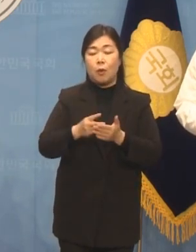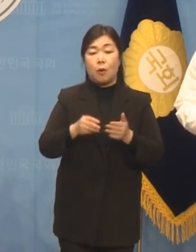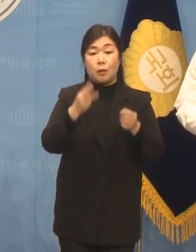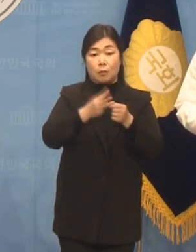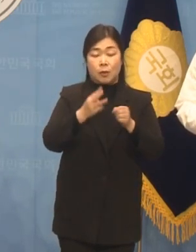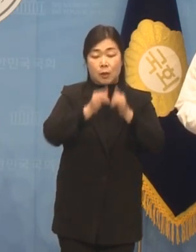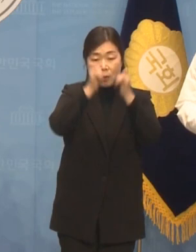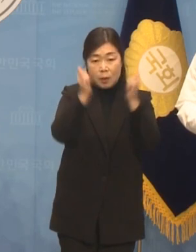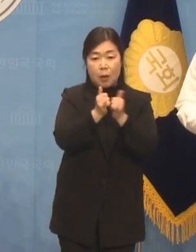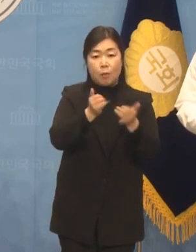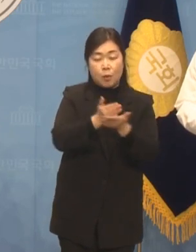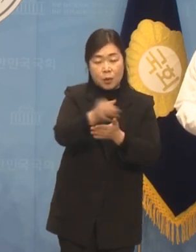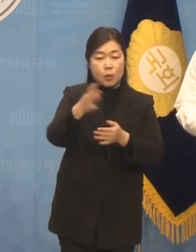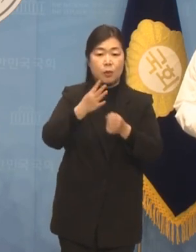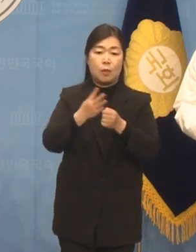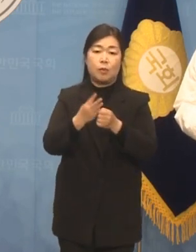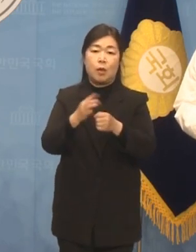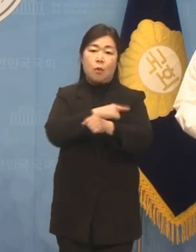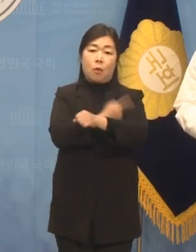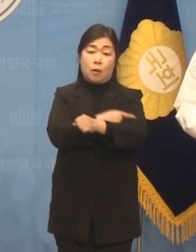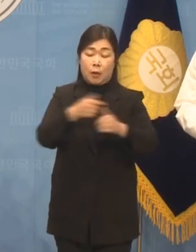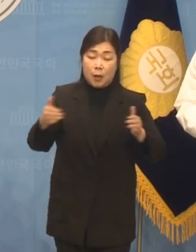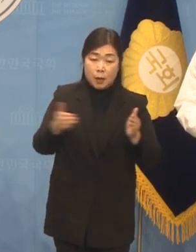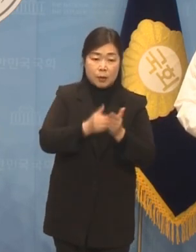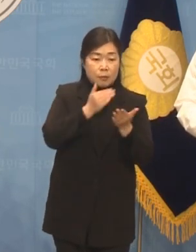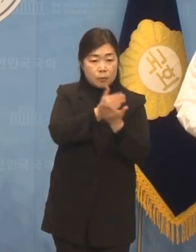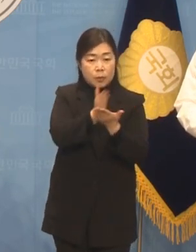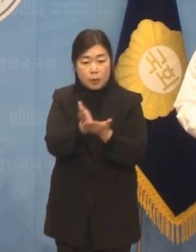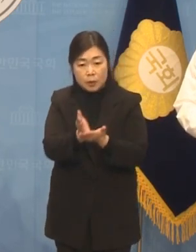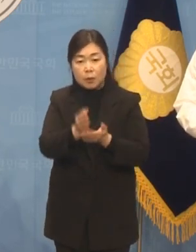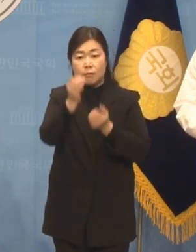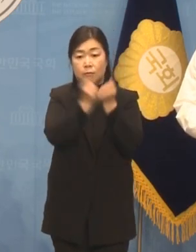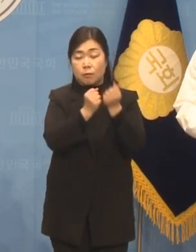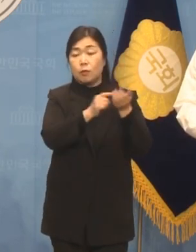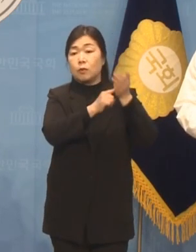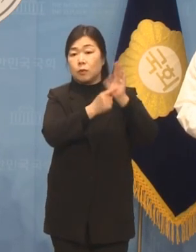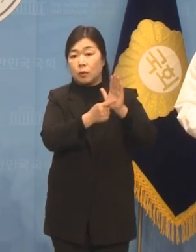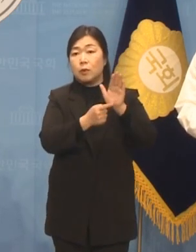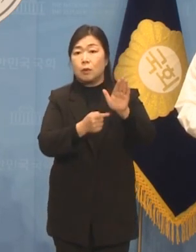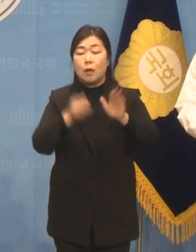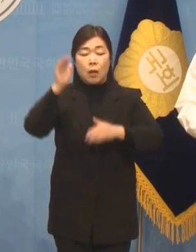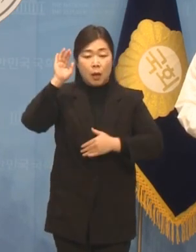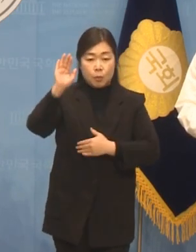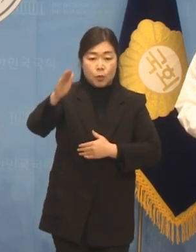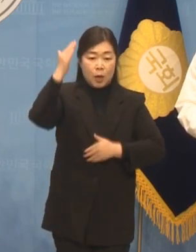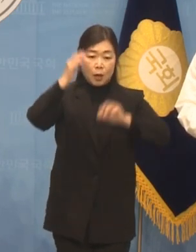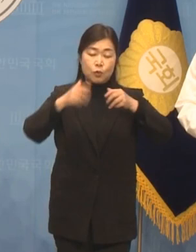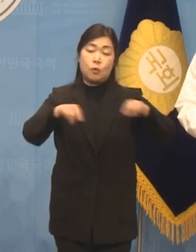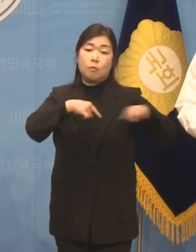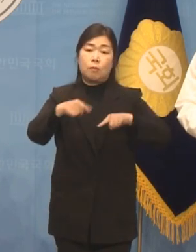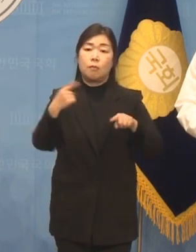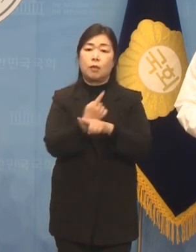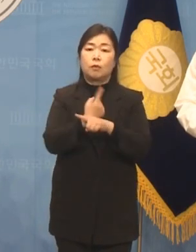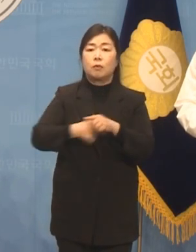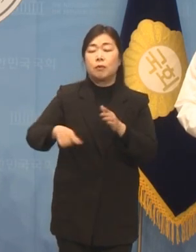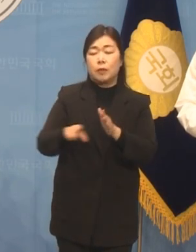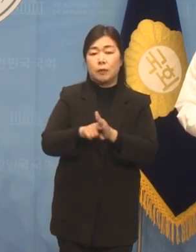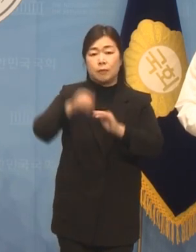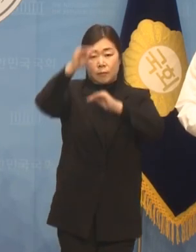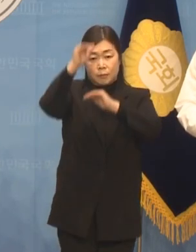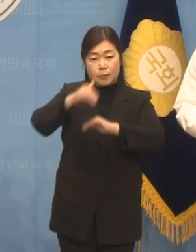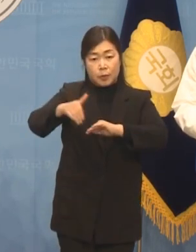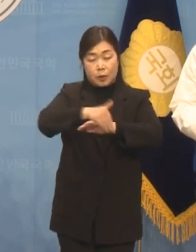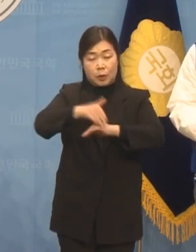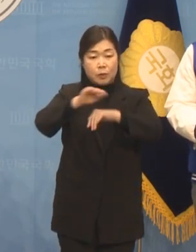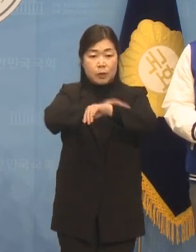네 번째 권력 분야 개혁에 이르기까지 우리 인재님들이 어떻게 대한민국을 바꿀지에 대한 정책 발표를 귀담아 주시고